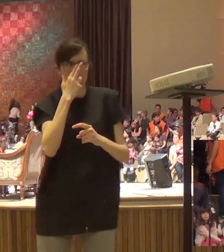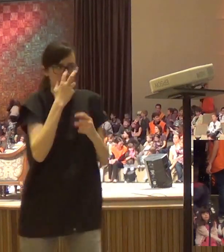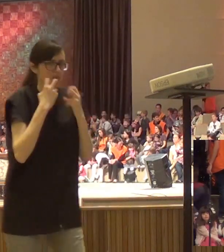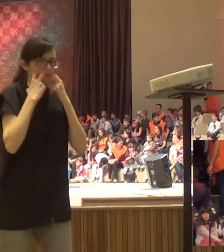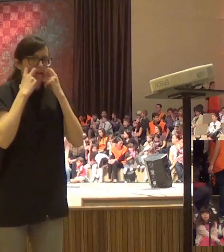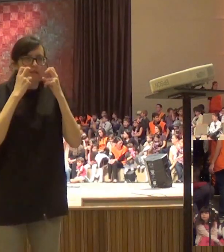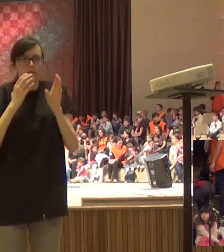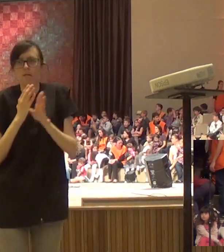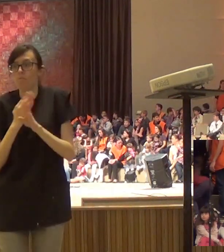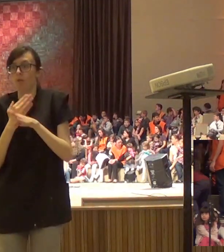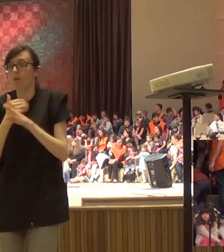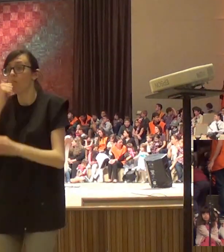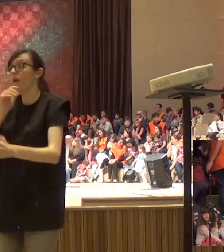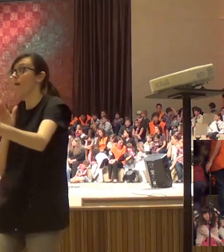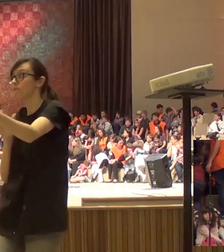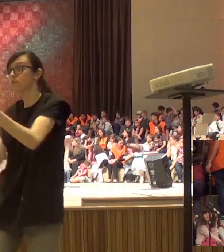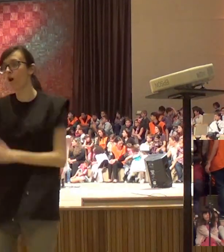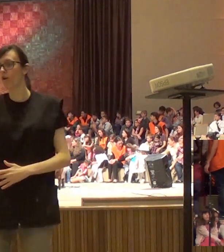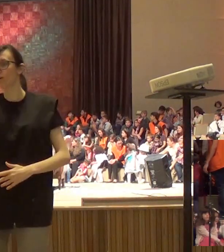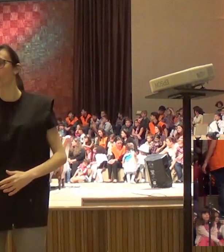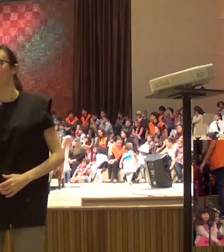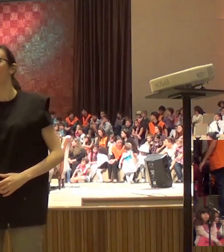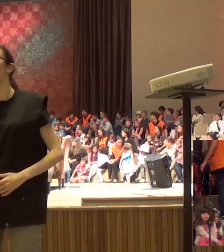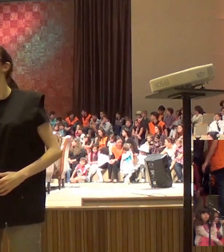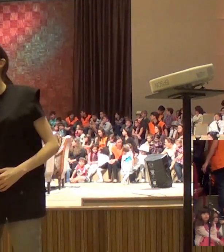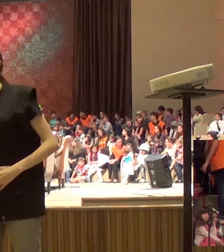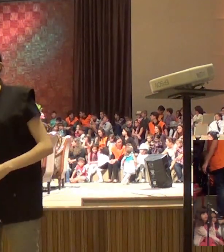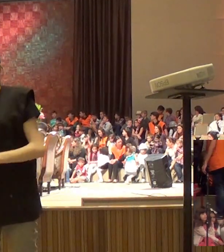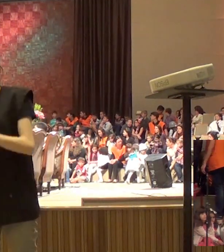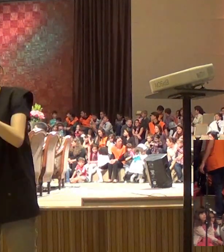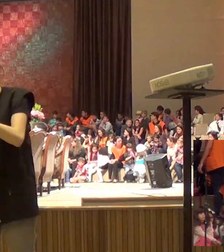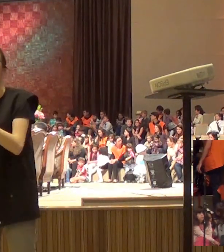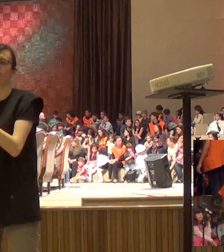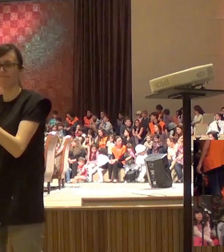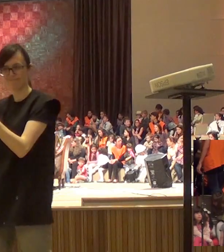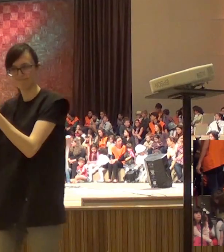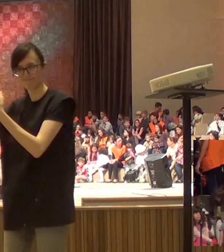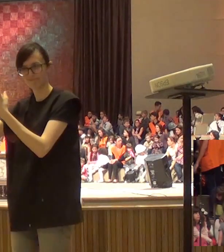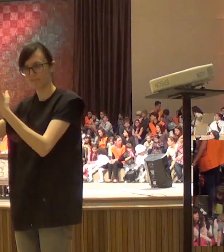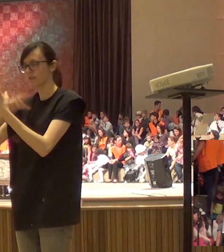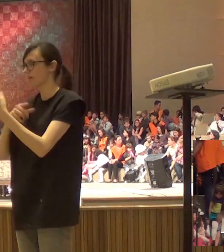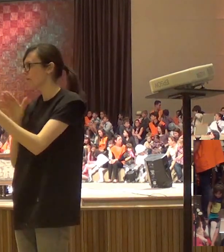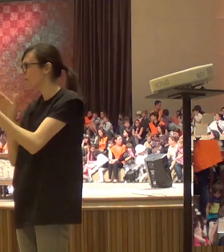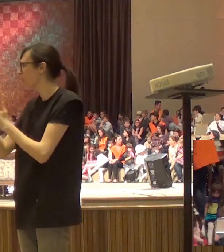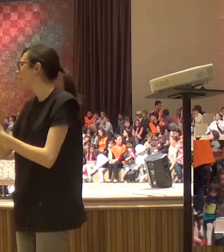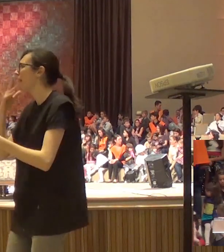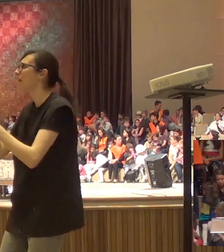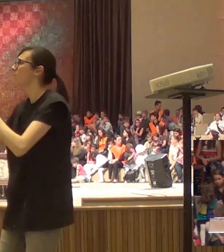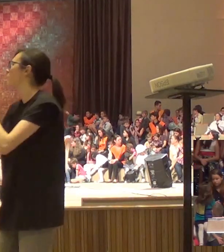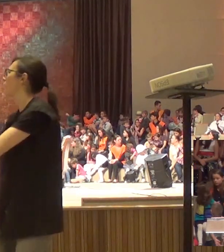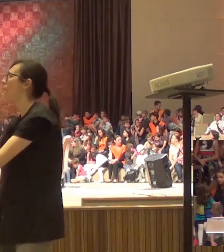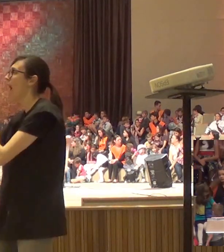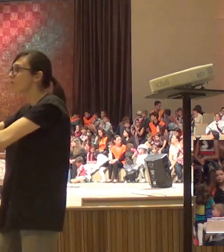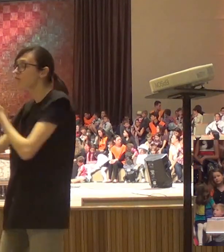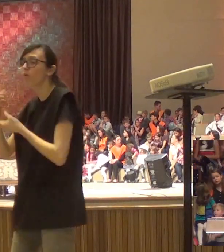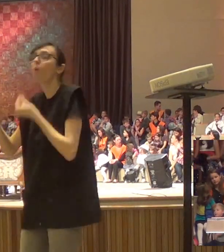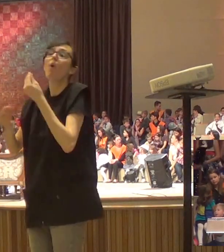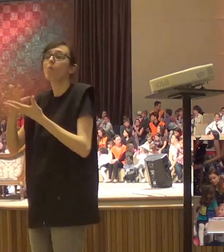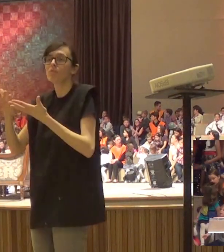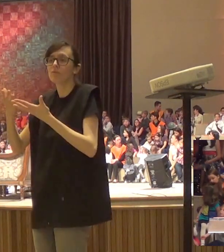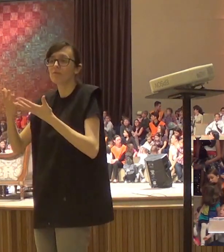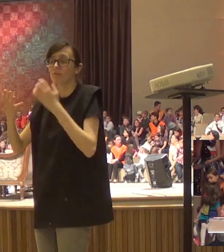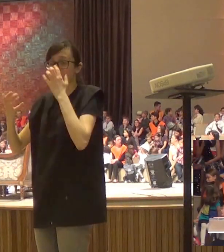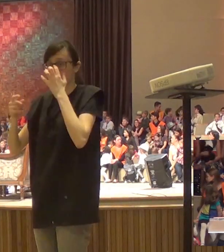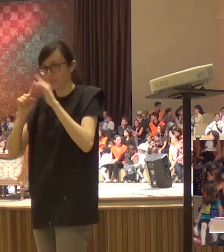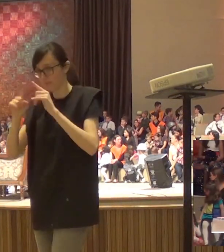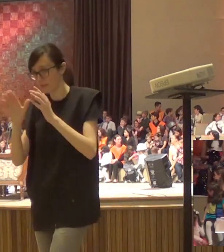Envergonhada, desorientada, Tamar foge para a casa do seu outro irmão, Absalão, pedindo socorro. E a Bíblia